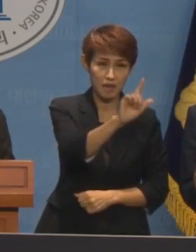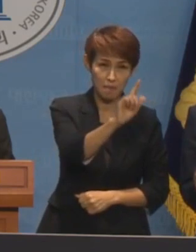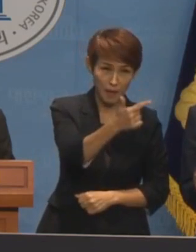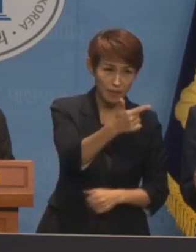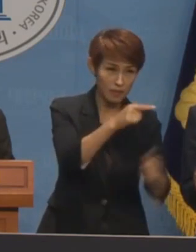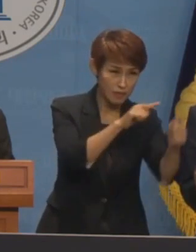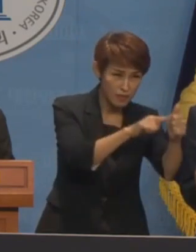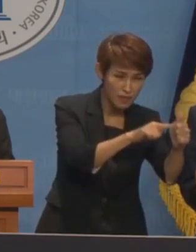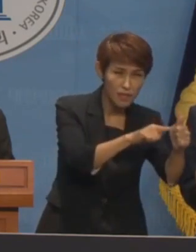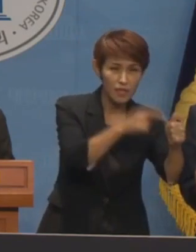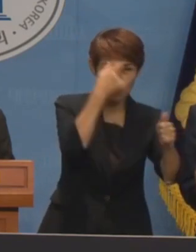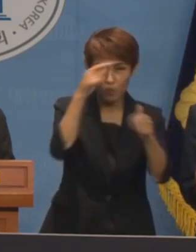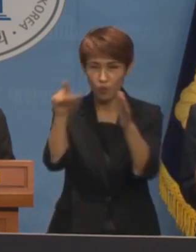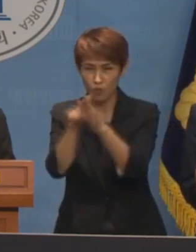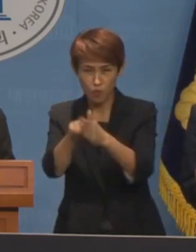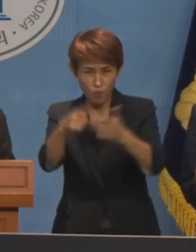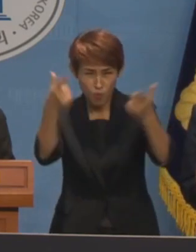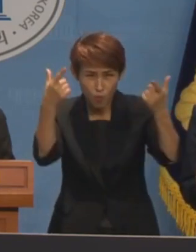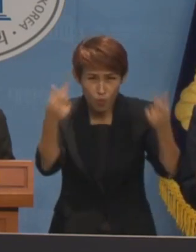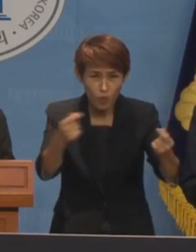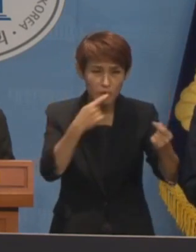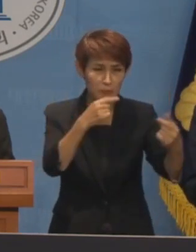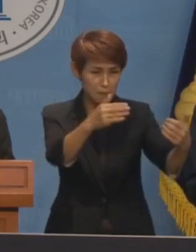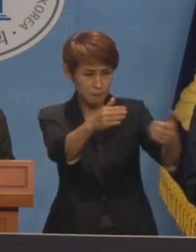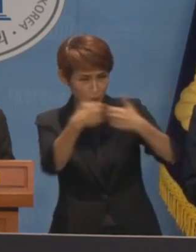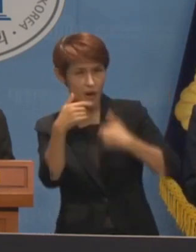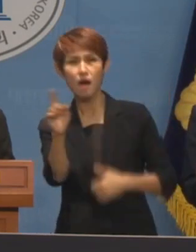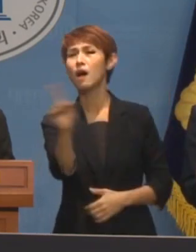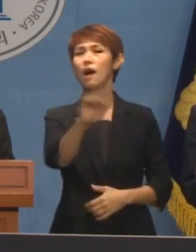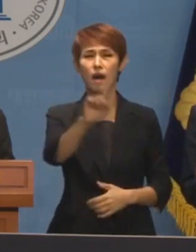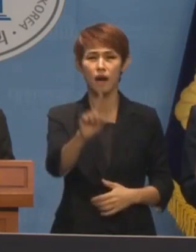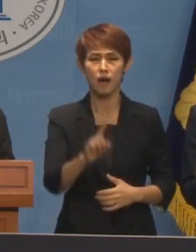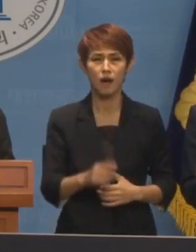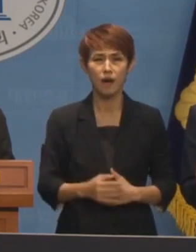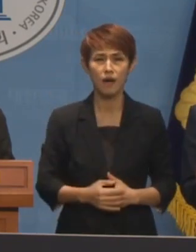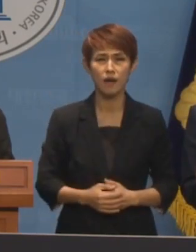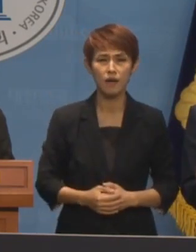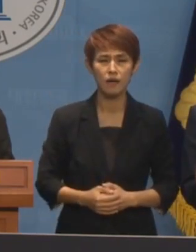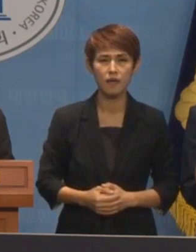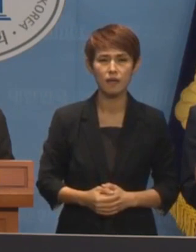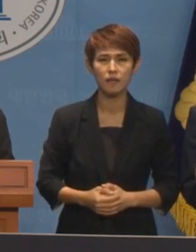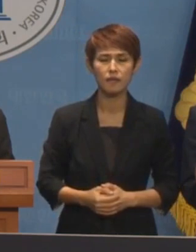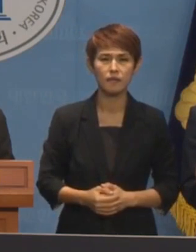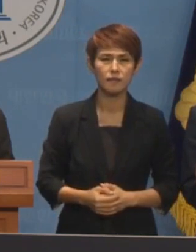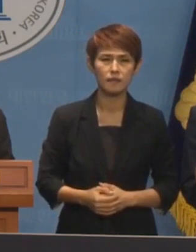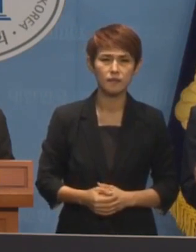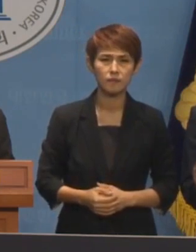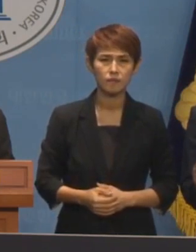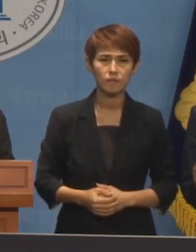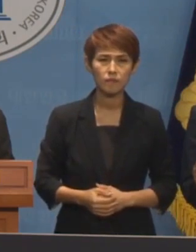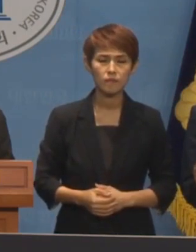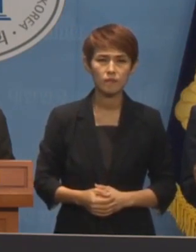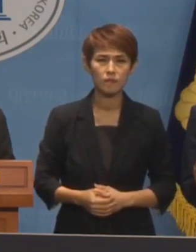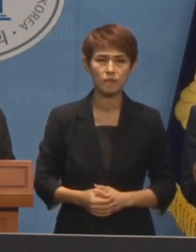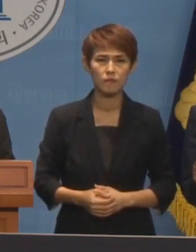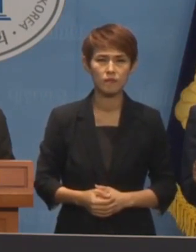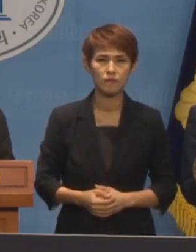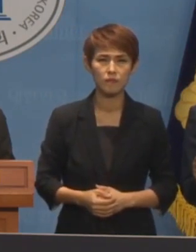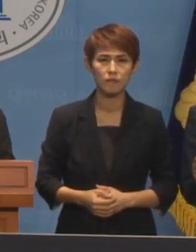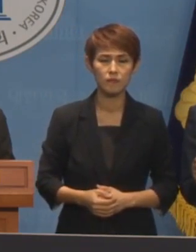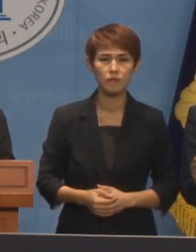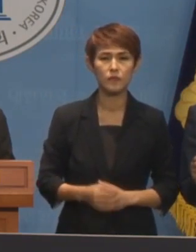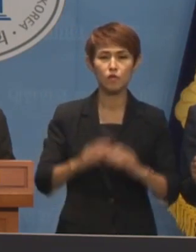아프가니스탄 이슬람 극단주의 무장 테러 단체 탈레반과 기독교를 동일시할 수 있단 말인가? 이로